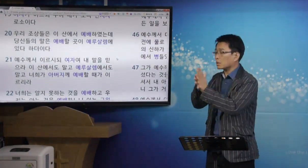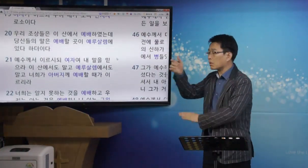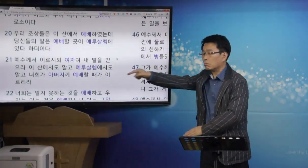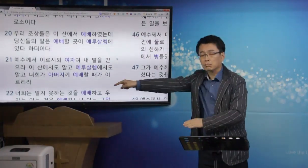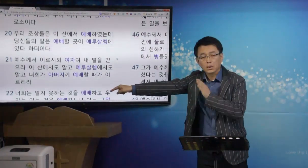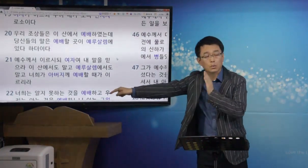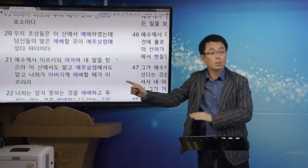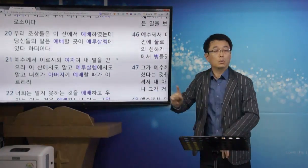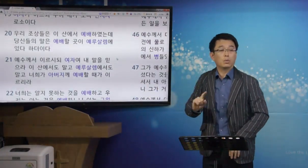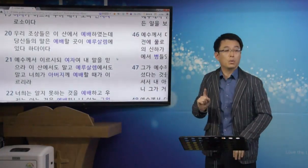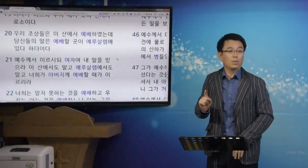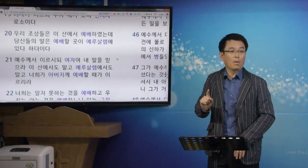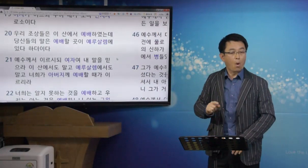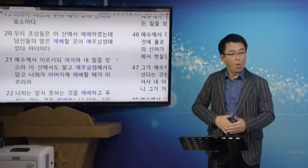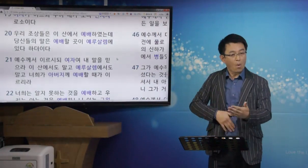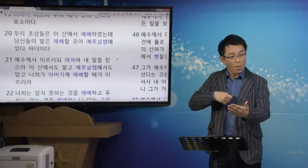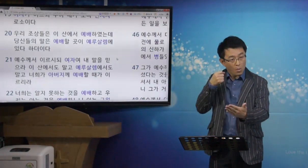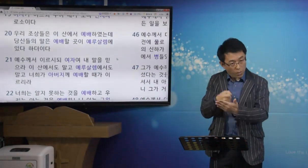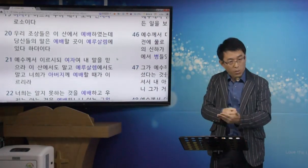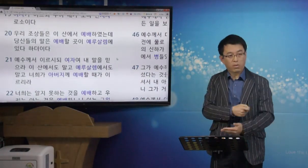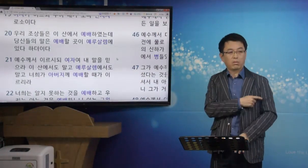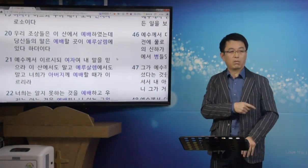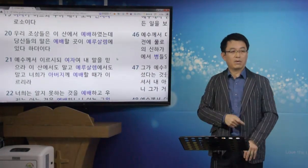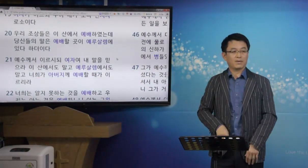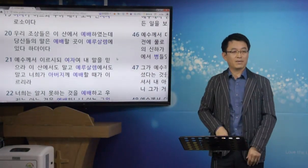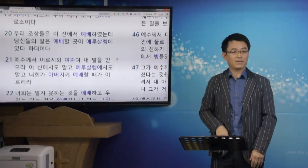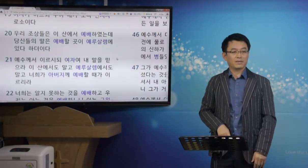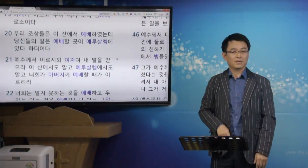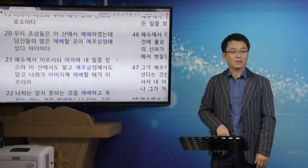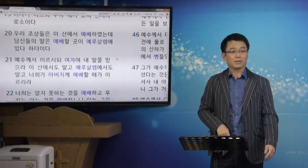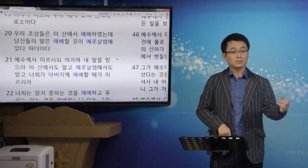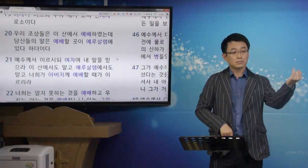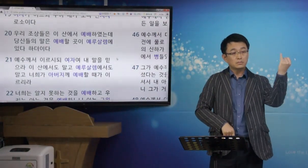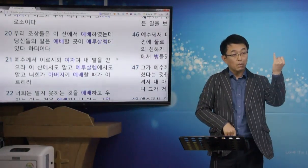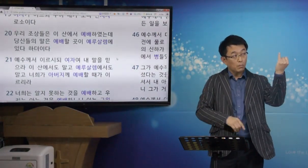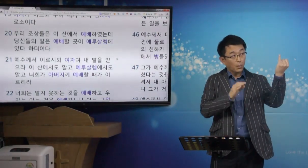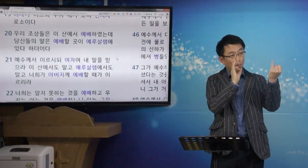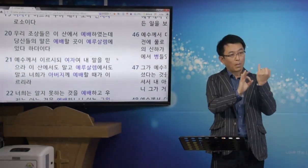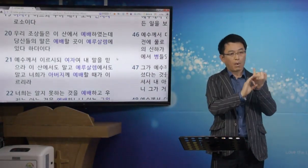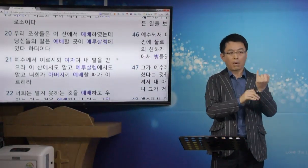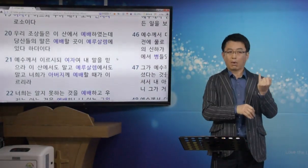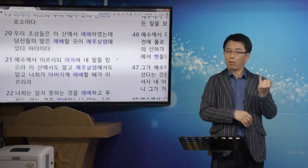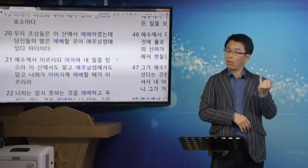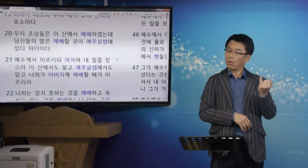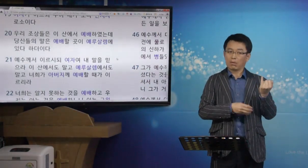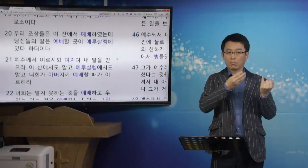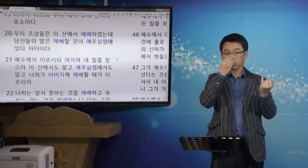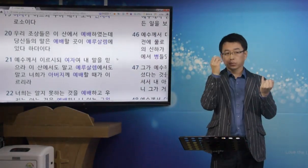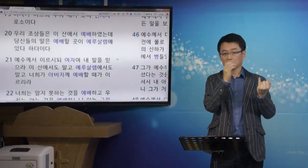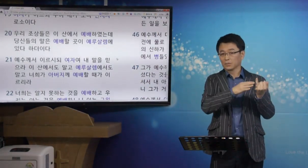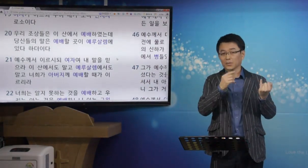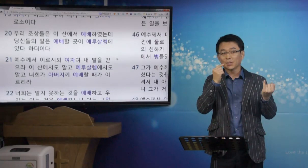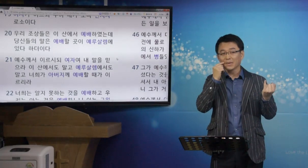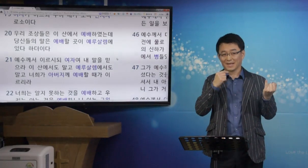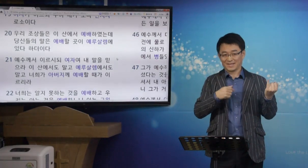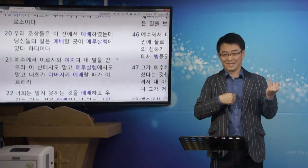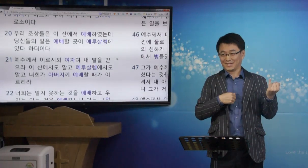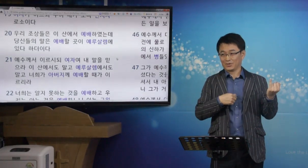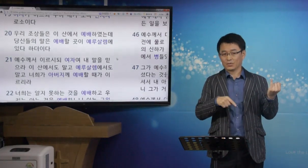이곳이 맞습니까? 아니면 저곳이 맞습니까? 담대하게 질문하게 되는 것이죠. 이 여인을 보면 무시하지